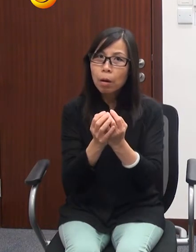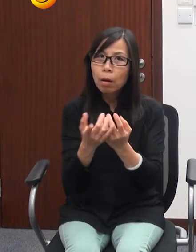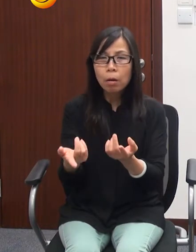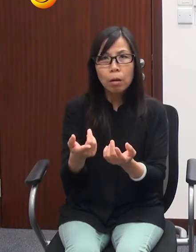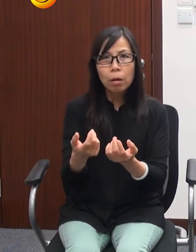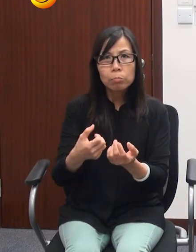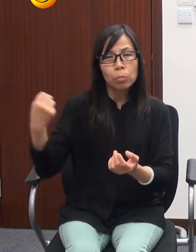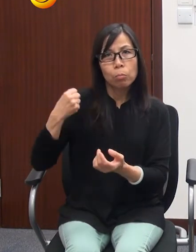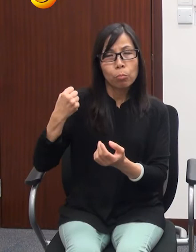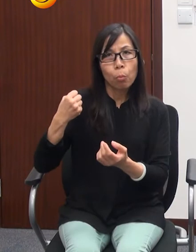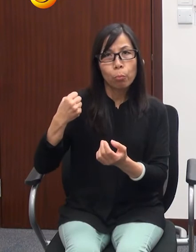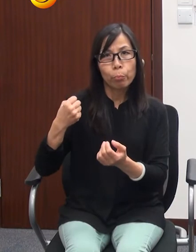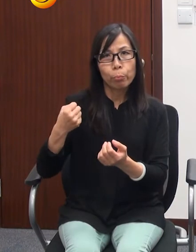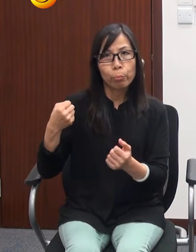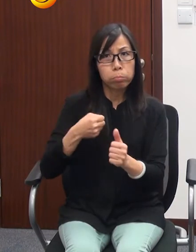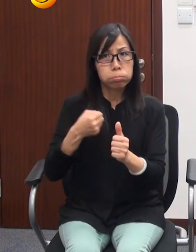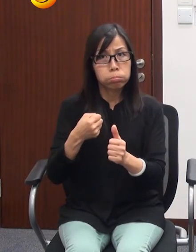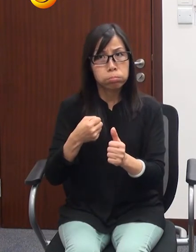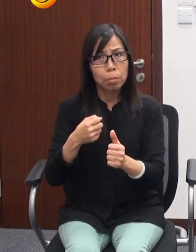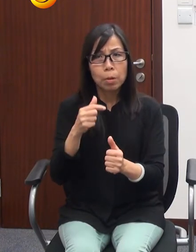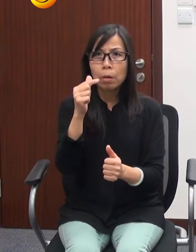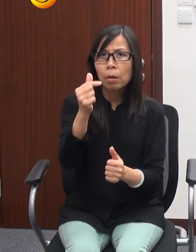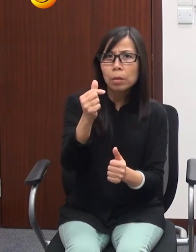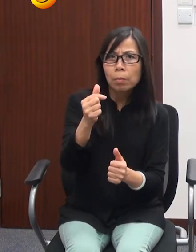勇武法咧？十個八個咁樣。